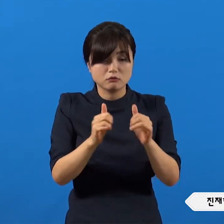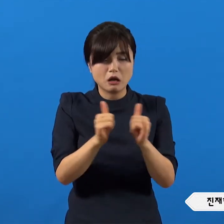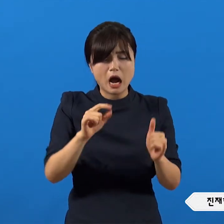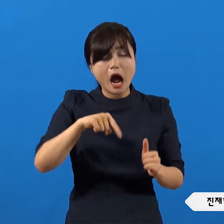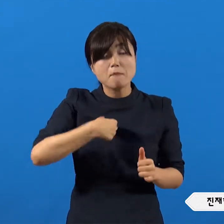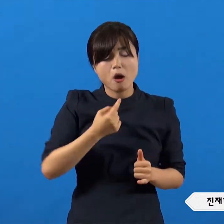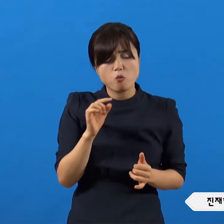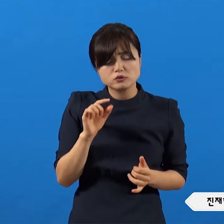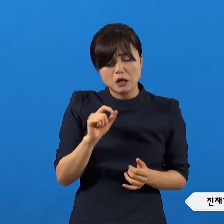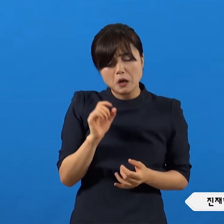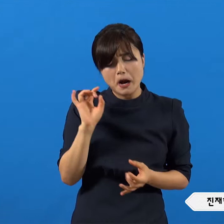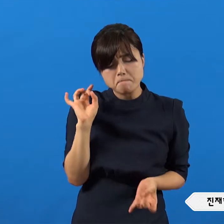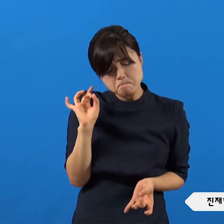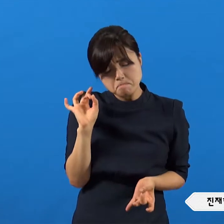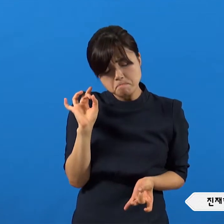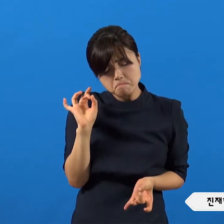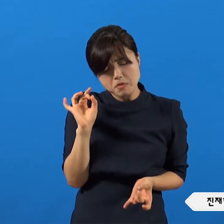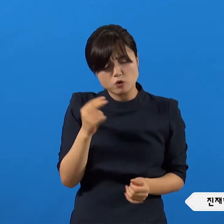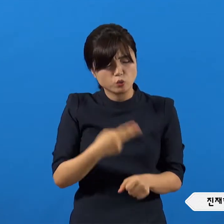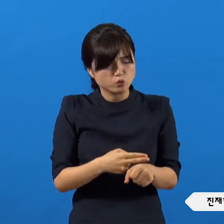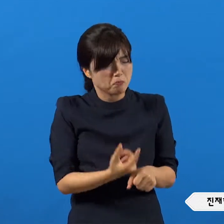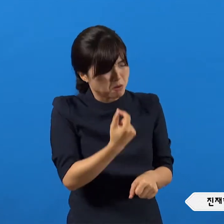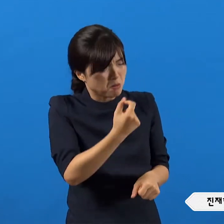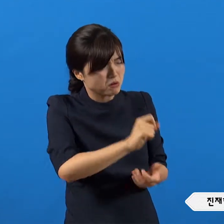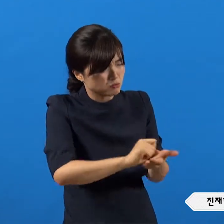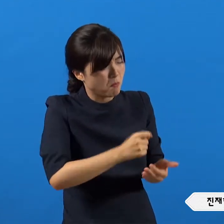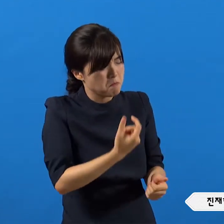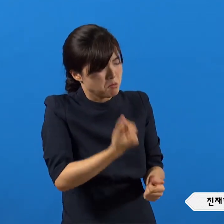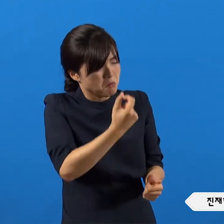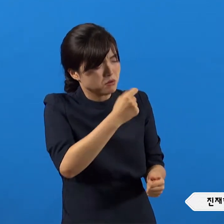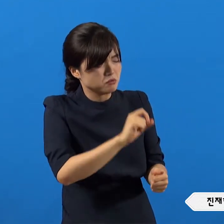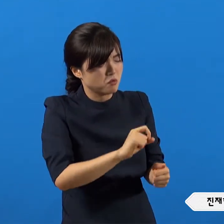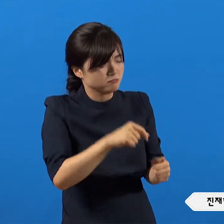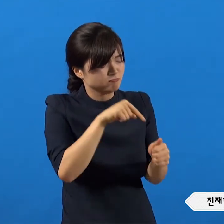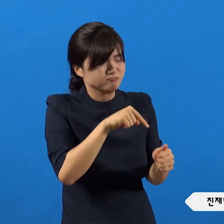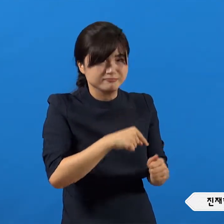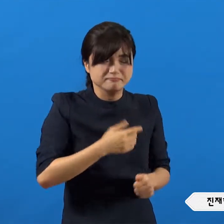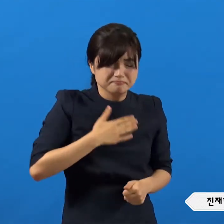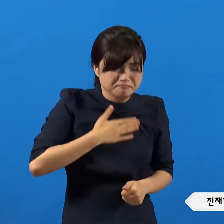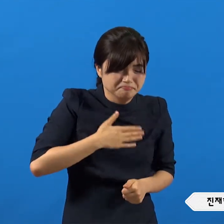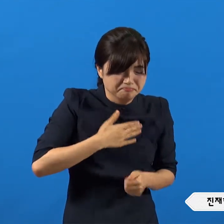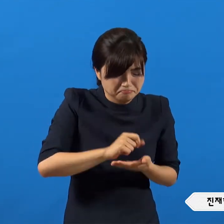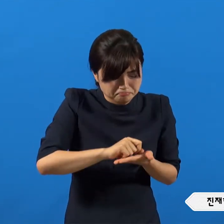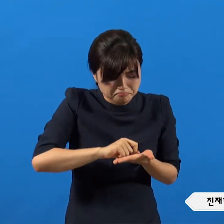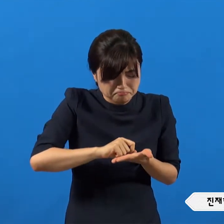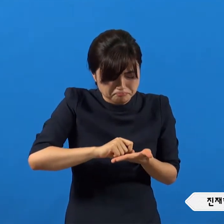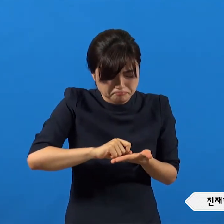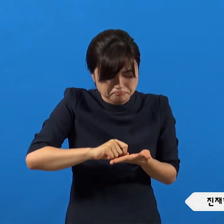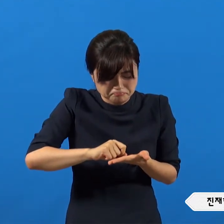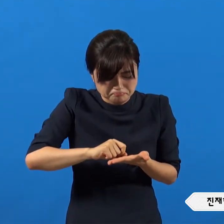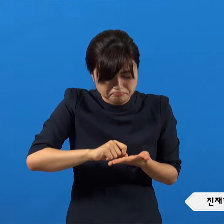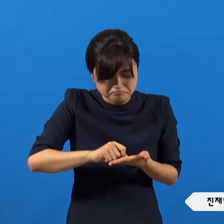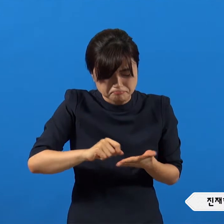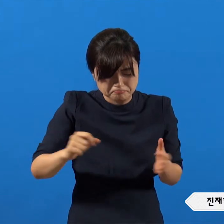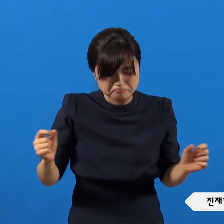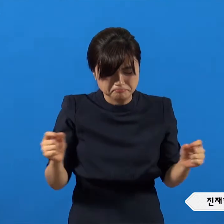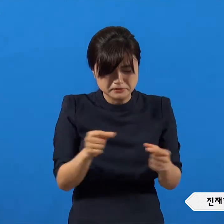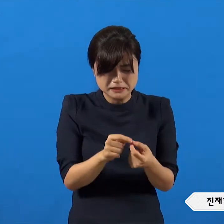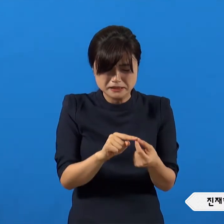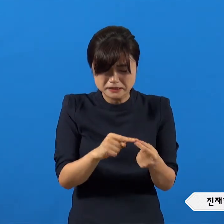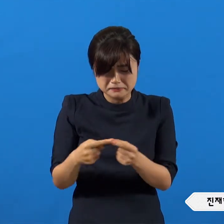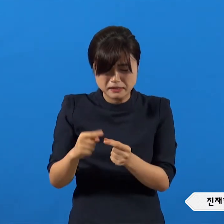그 학생만 남아서 교수가 빨리 한자 쓰고 나가라고 이야기합니다. 그 학생이 끙끙거리다가 한 문장 쫙